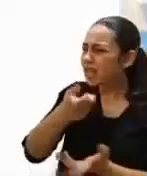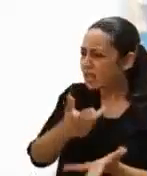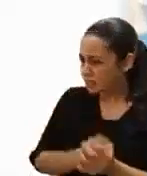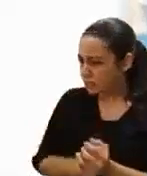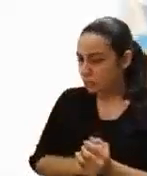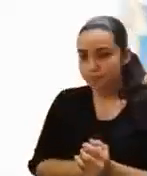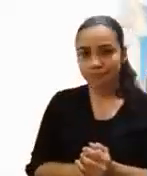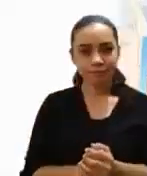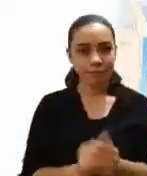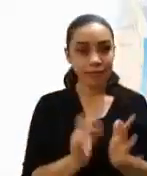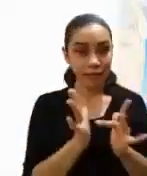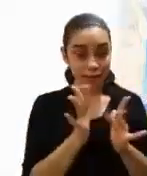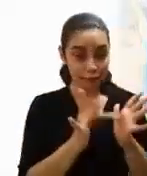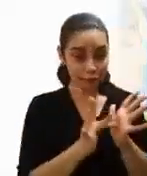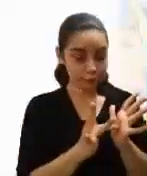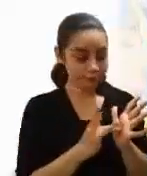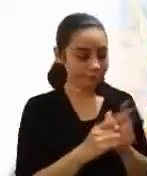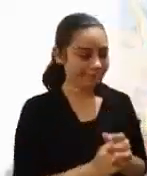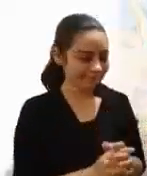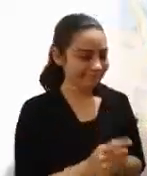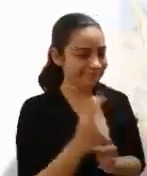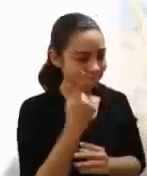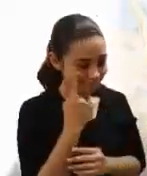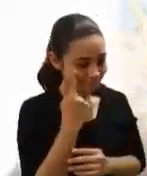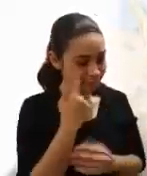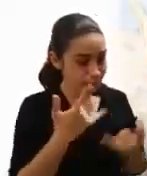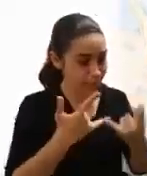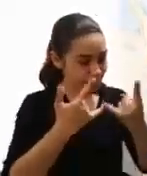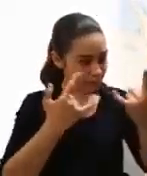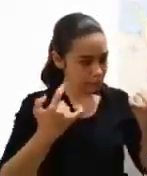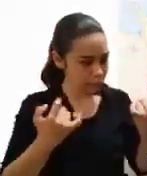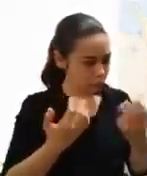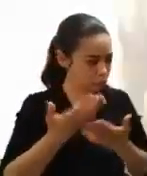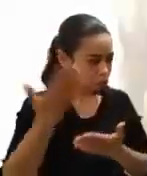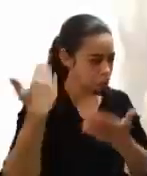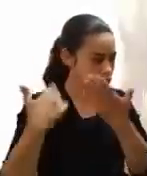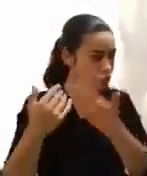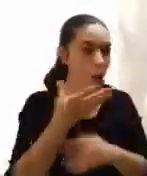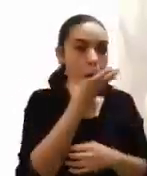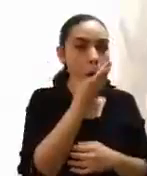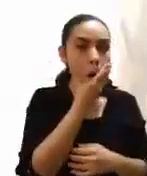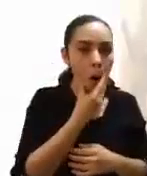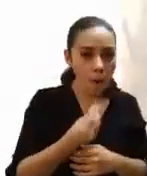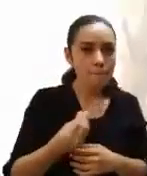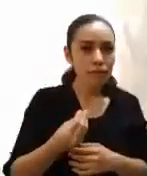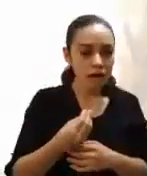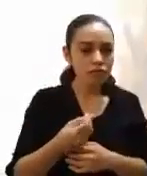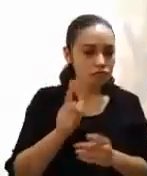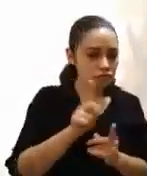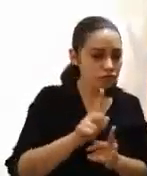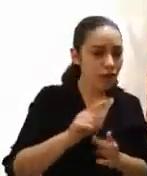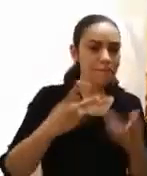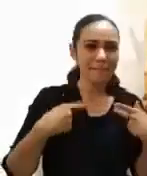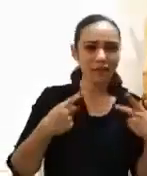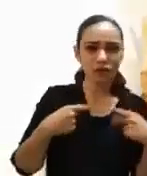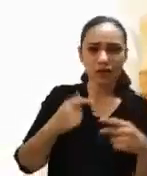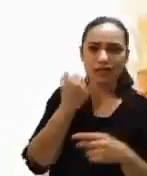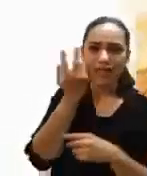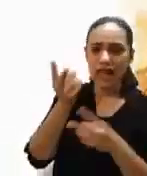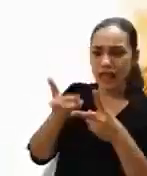a Jericó cayó en manos de unos ladrones, los cuales lo robaron, lo hirieron y lo dejaron medio